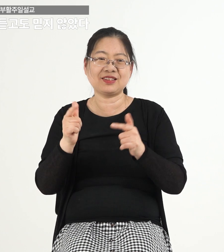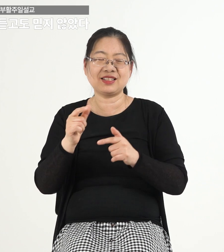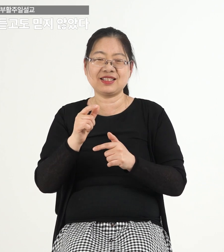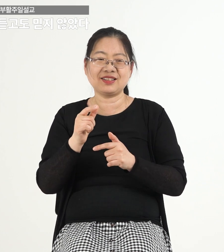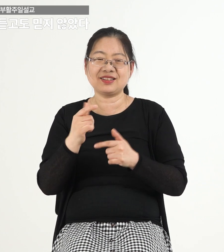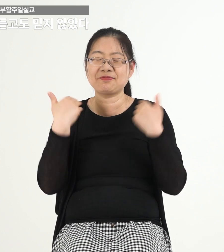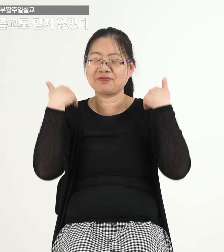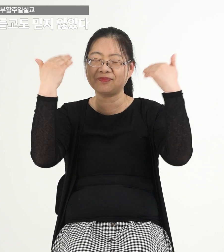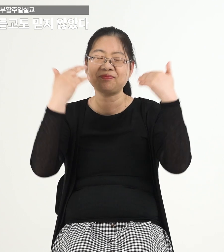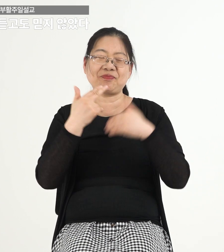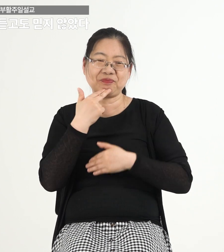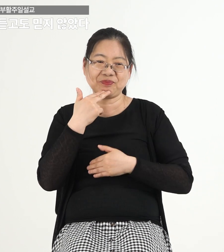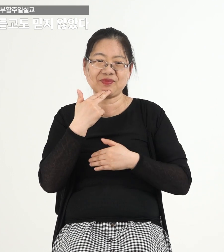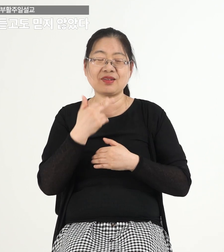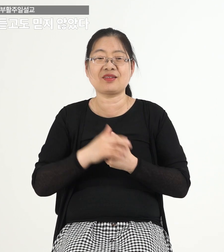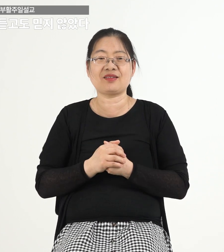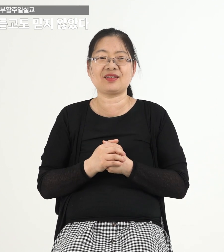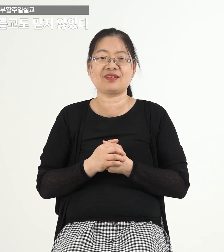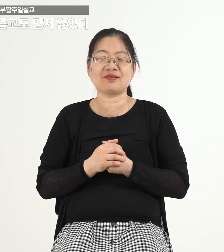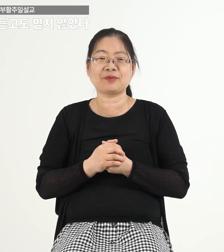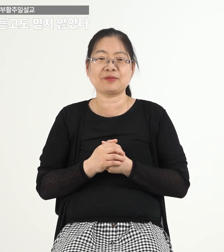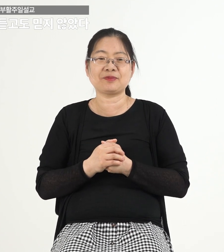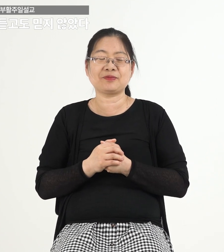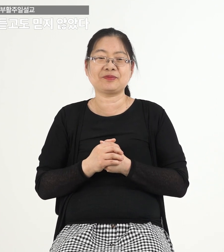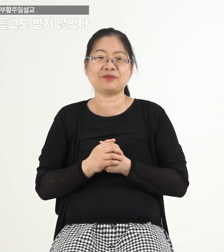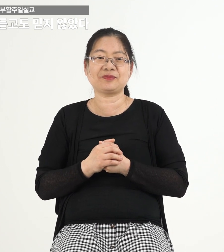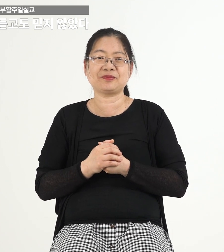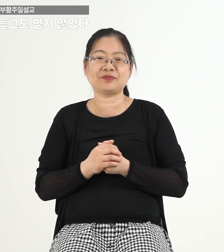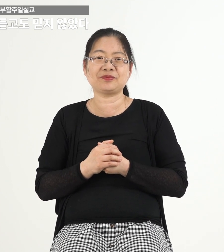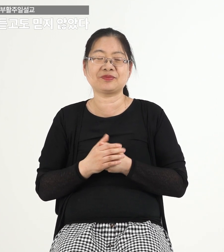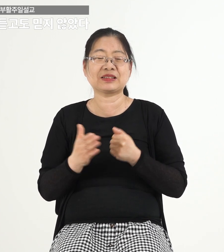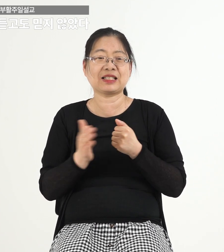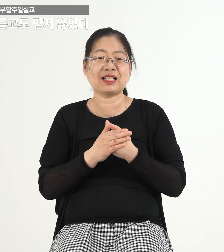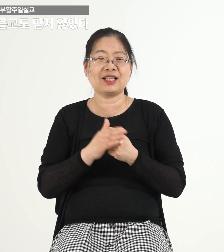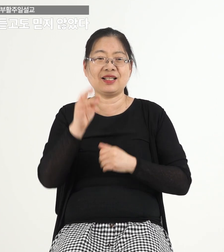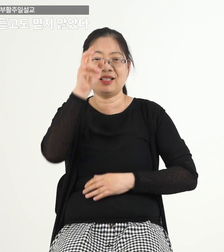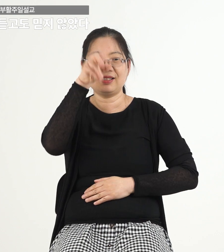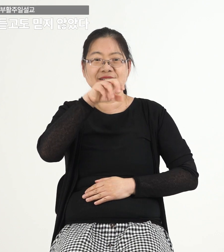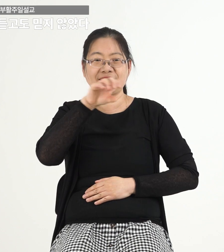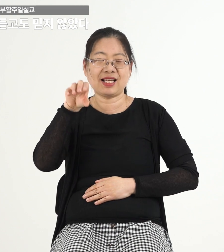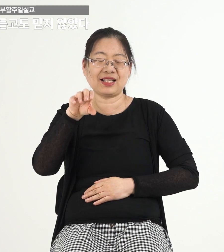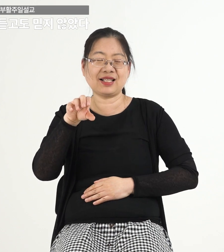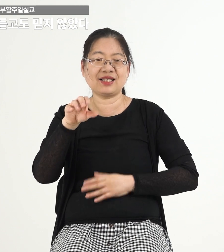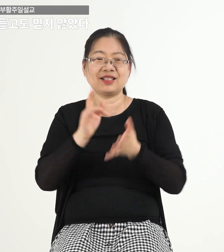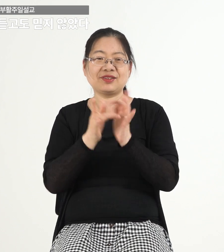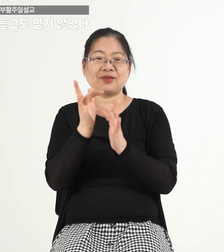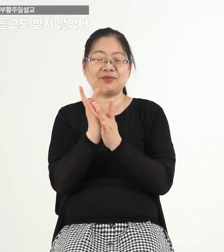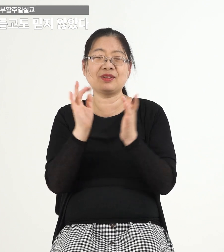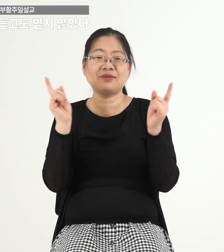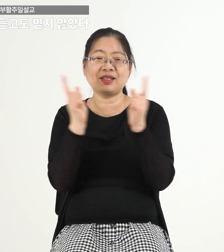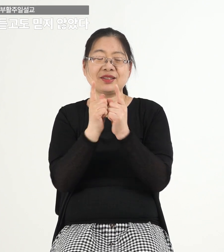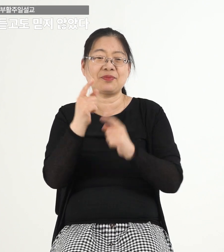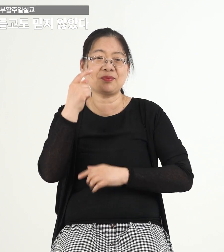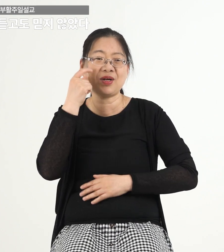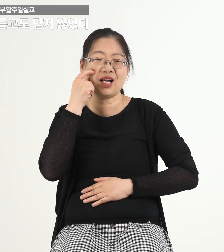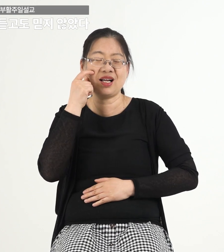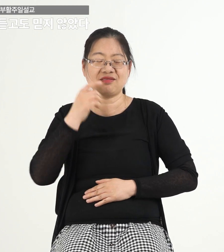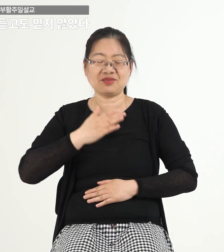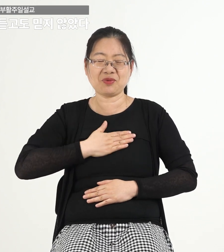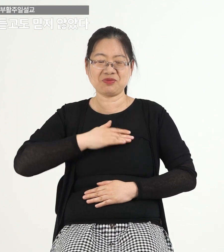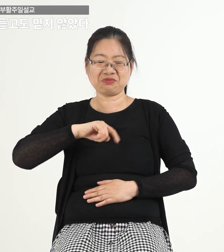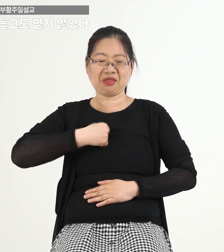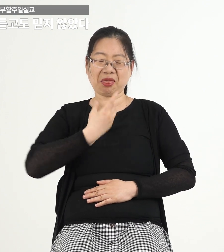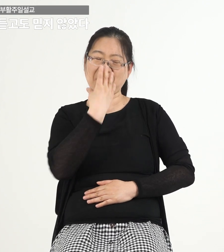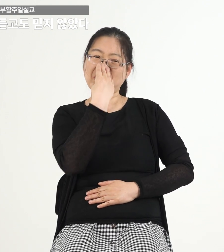철들지 않아요. 그냥 인생은 이 십자가 사건을 경험하지 못하면 그냥 저잘난 맛에 사는